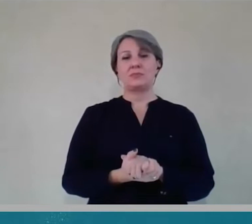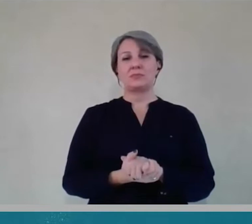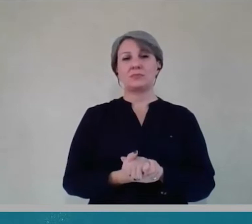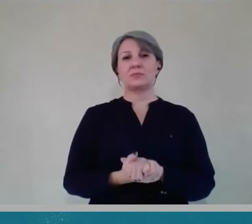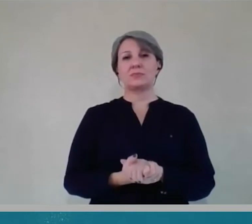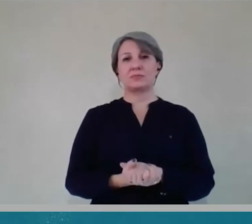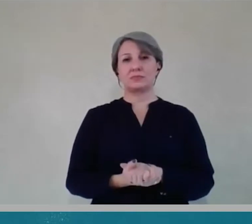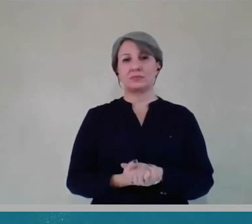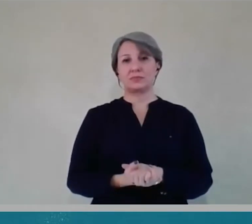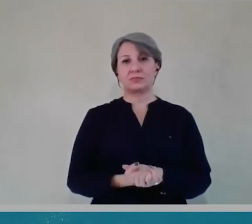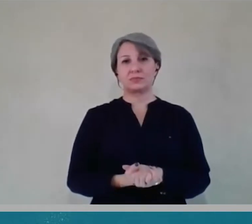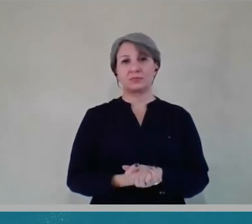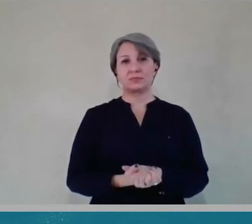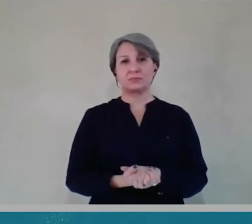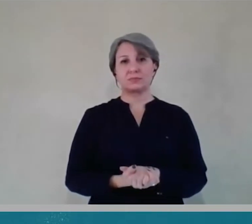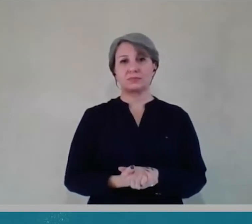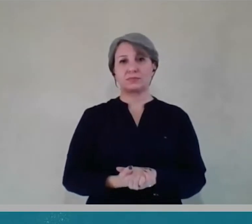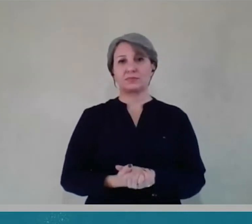Mateus 6,